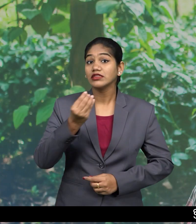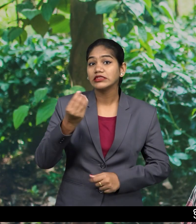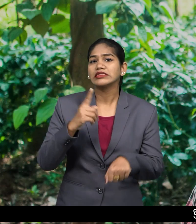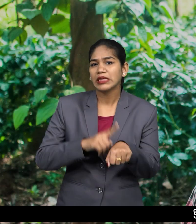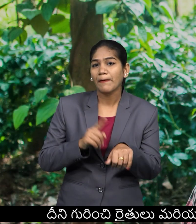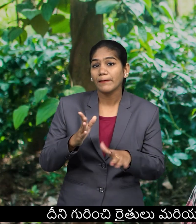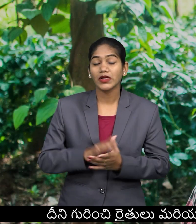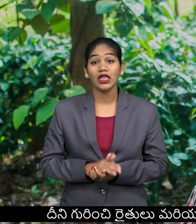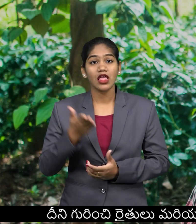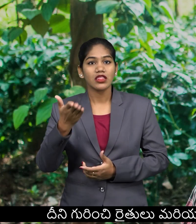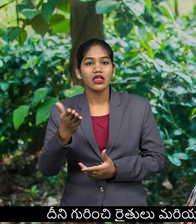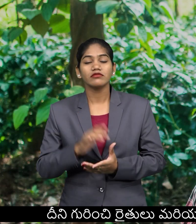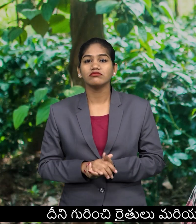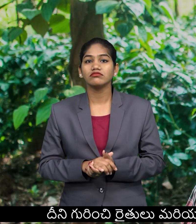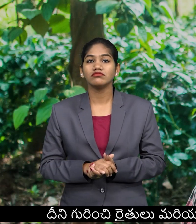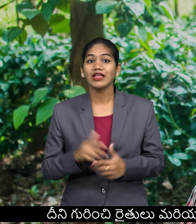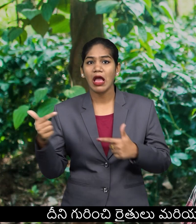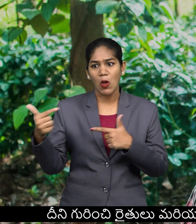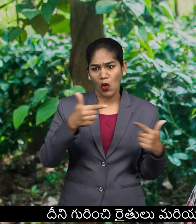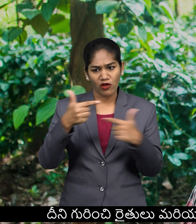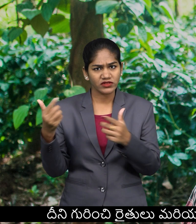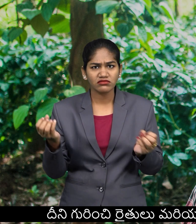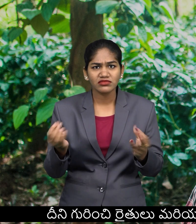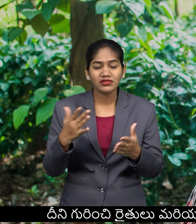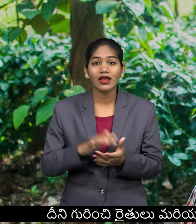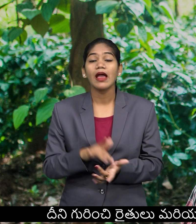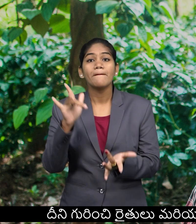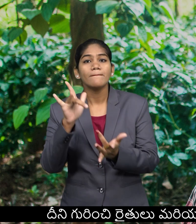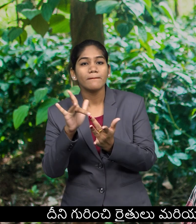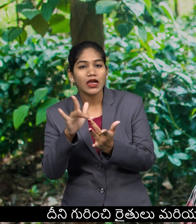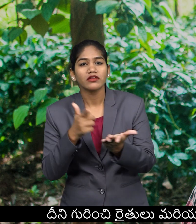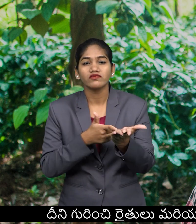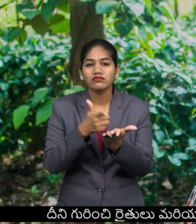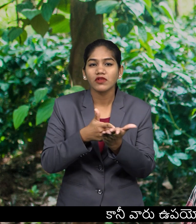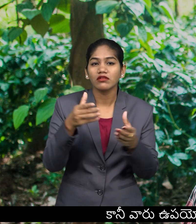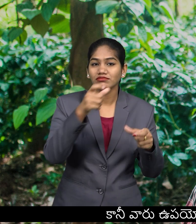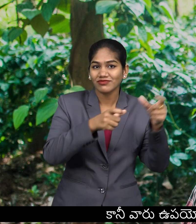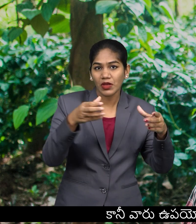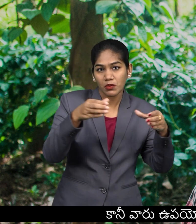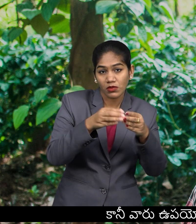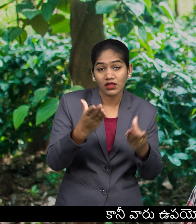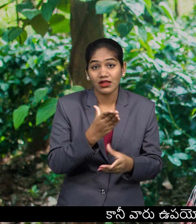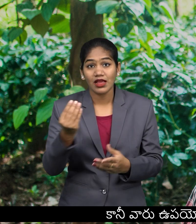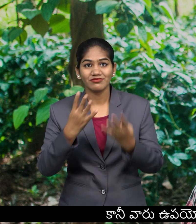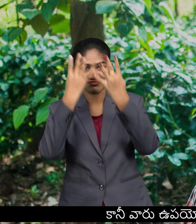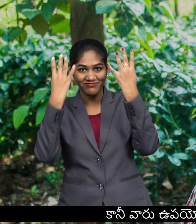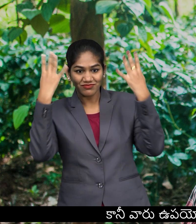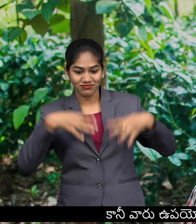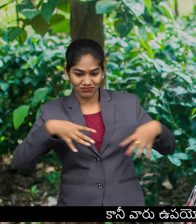కొన్నిసార్లు దీని గురించి రైతులు మరియు గిరిజనుల మధ్య గొడవలు జరిగాయి. కానీ వారు ఉపయోగించిన